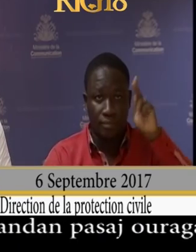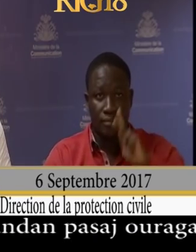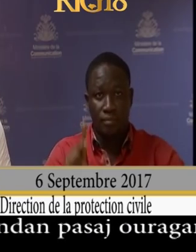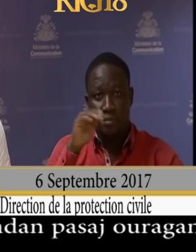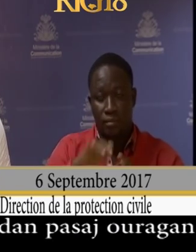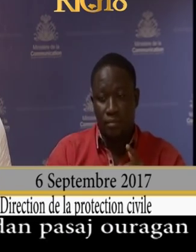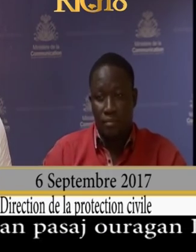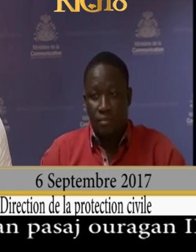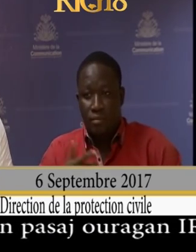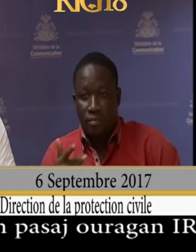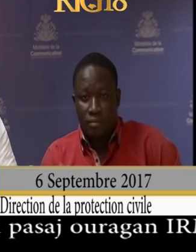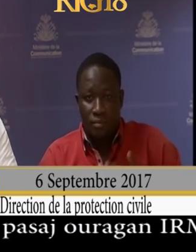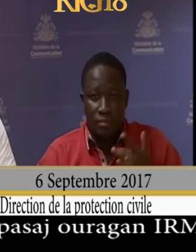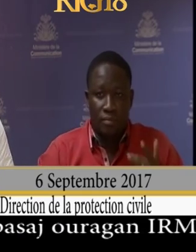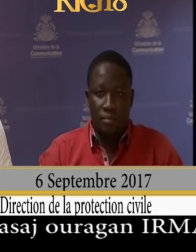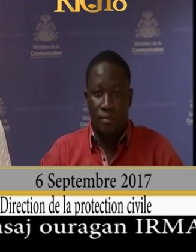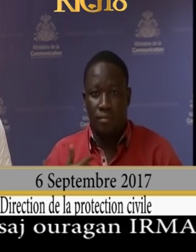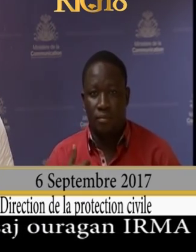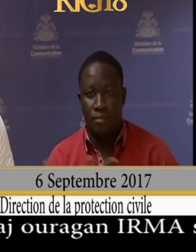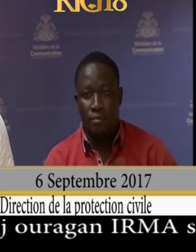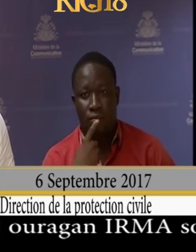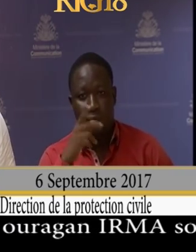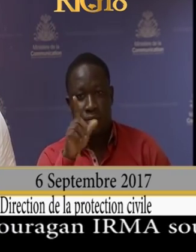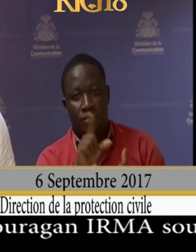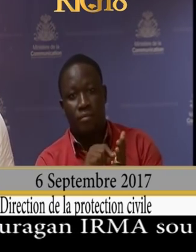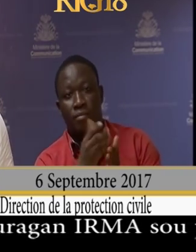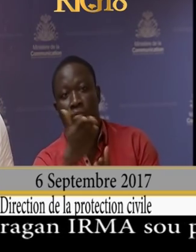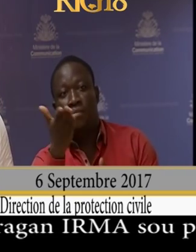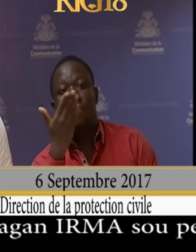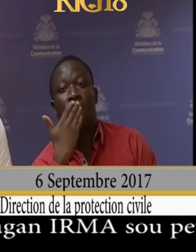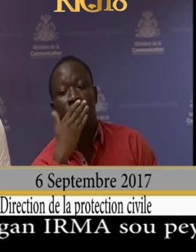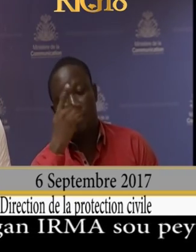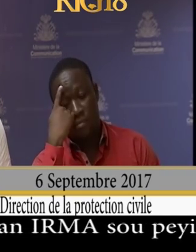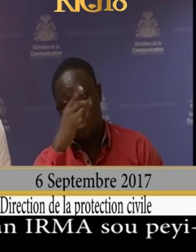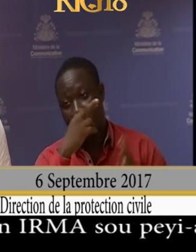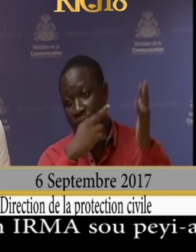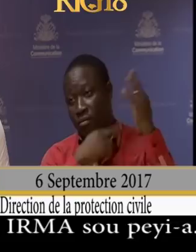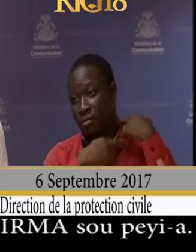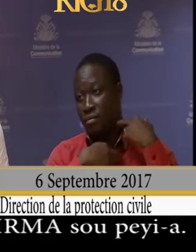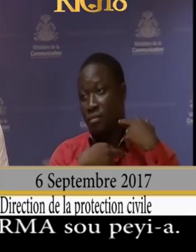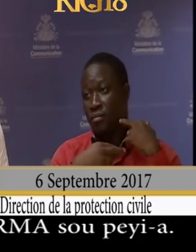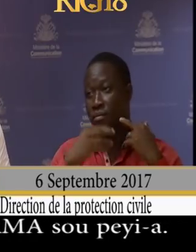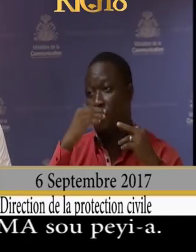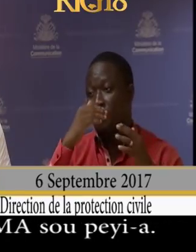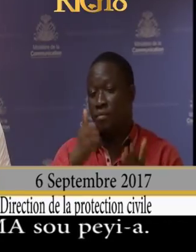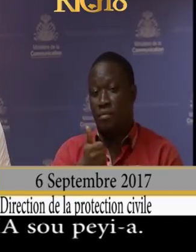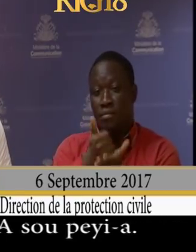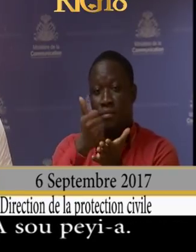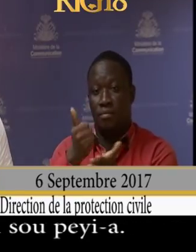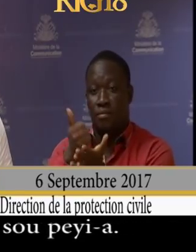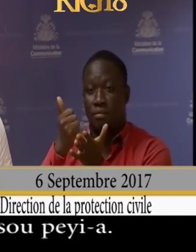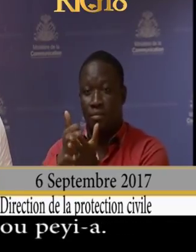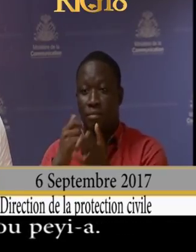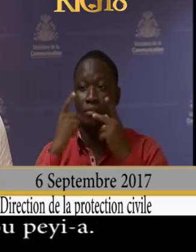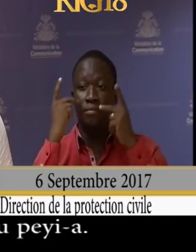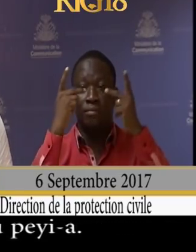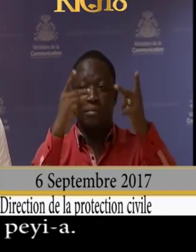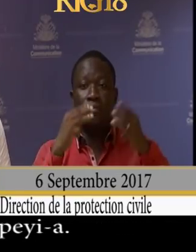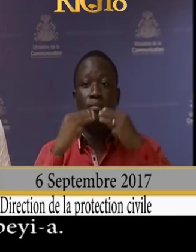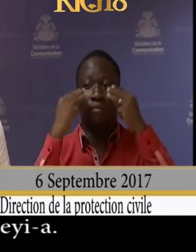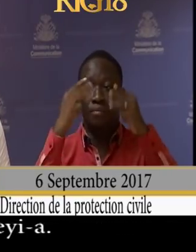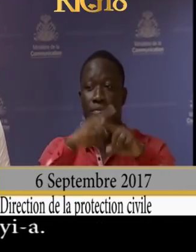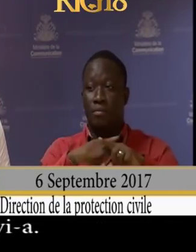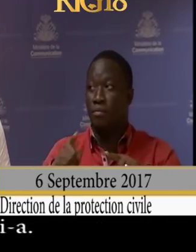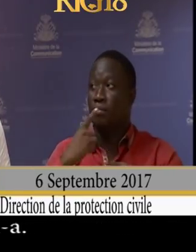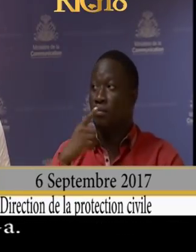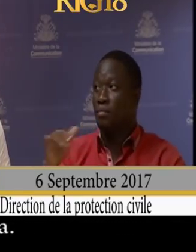de sensibilisation et encore n'a dit la presse merci pour rôle que il fait dans aider nous véhiculer message mais